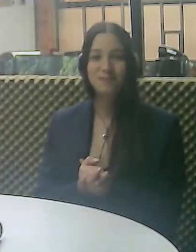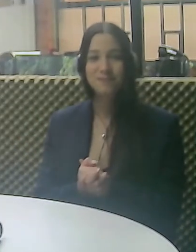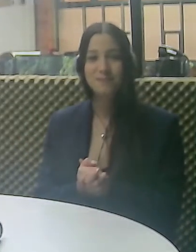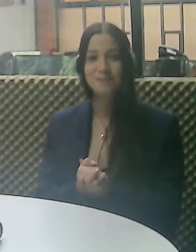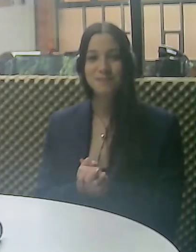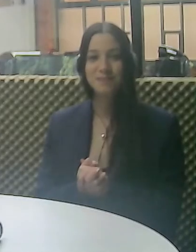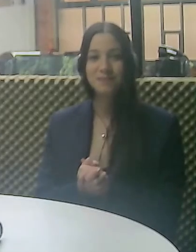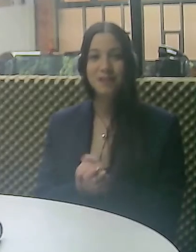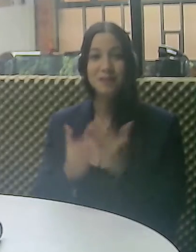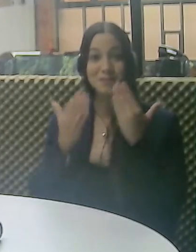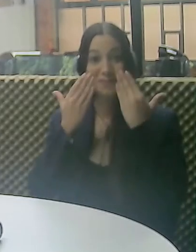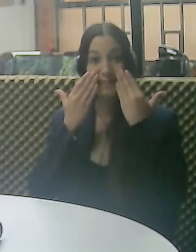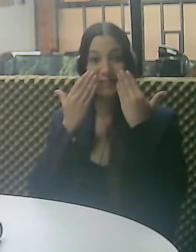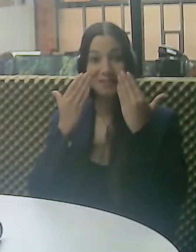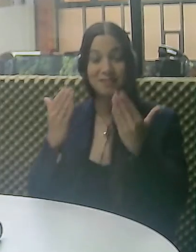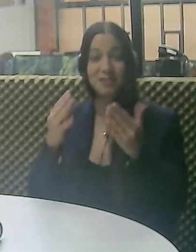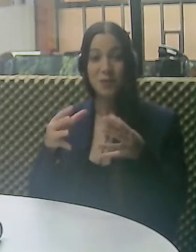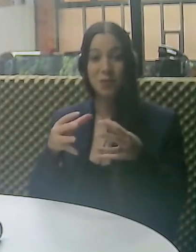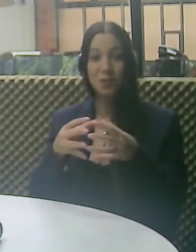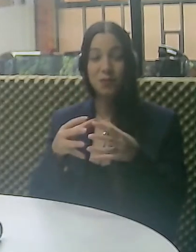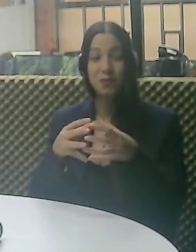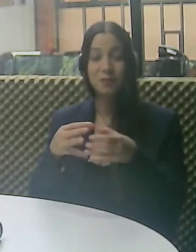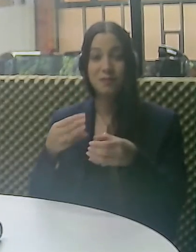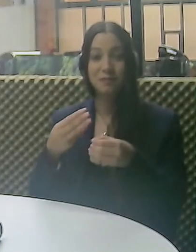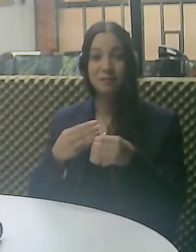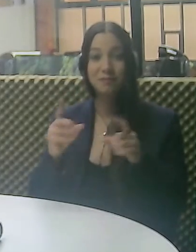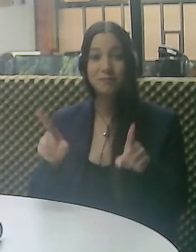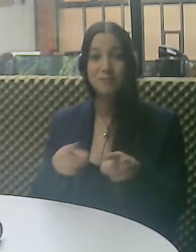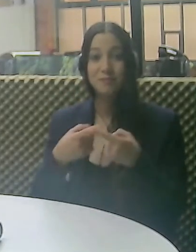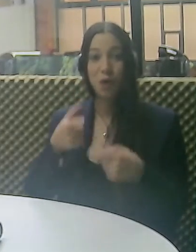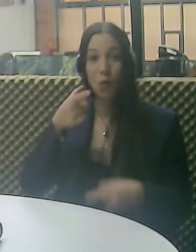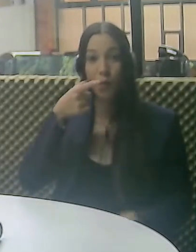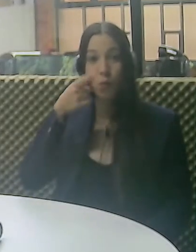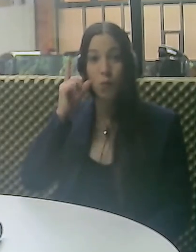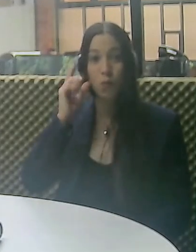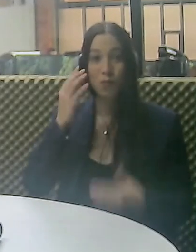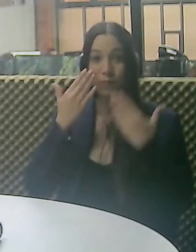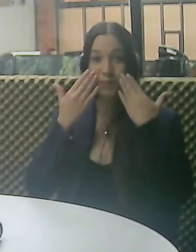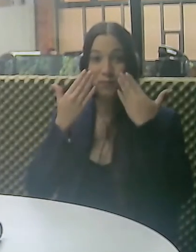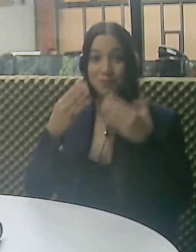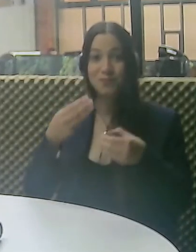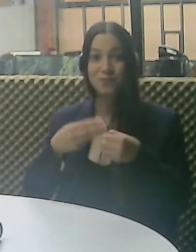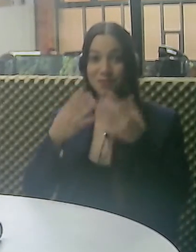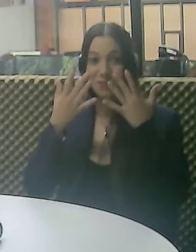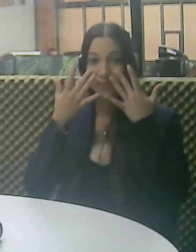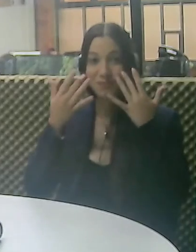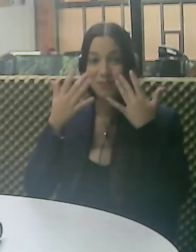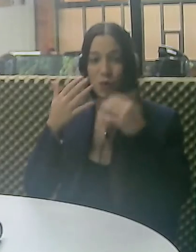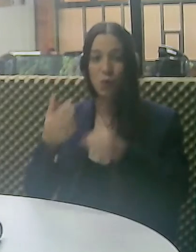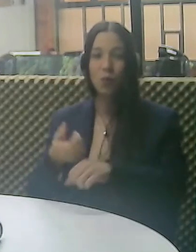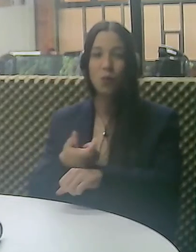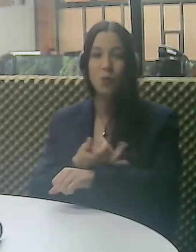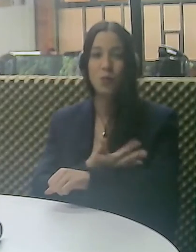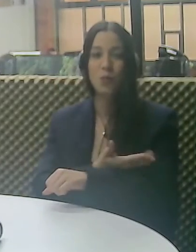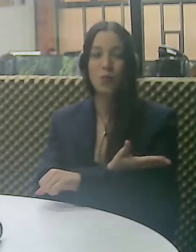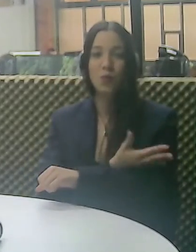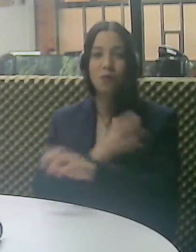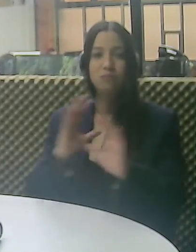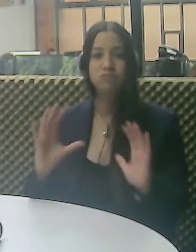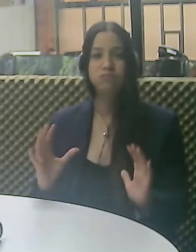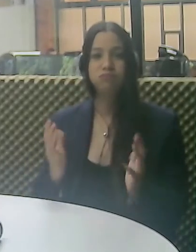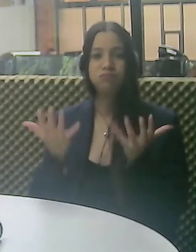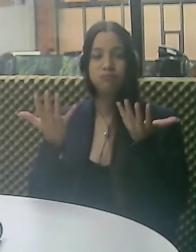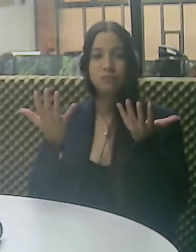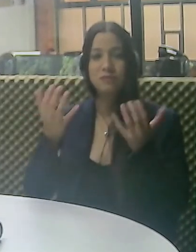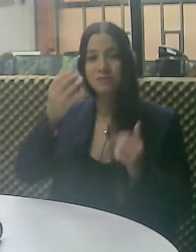O concerto de final de ano da banda municipal aconteceu na noite de ontem no Teatro Municipal e emocionou a plateia. O evento de gala foi